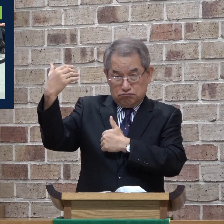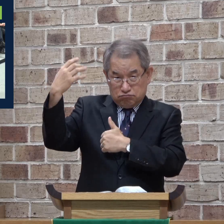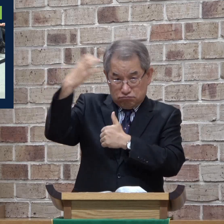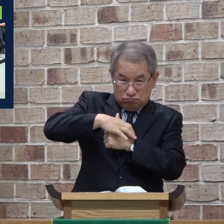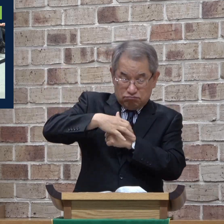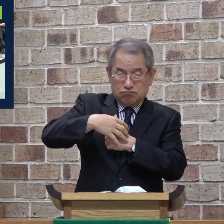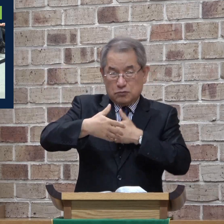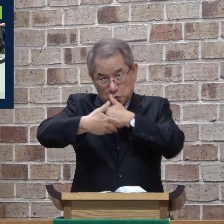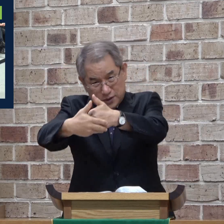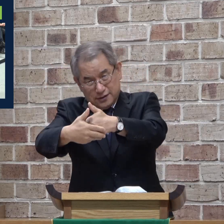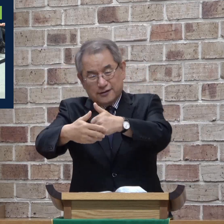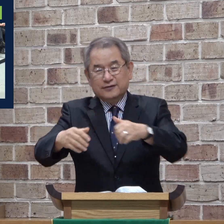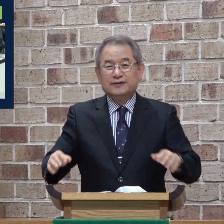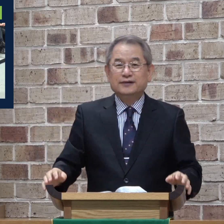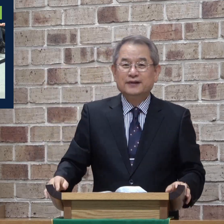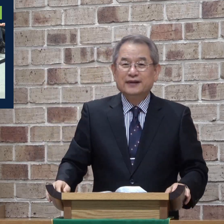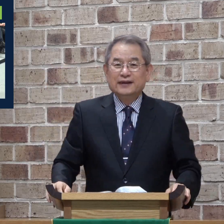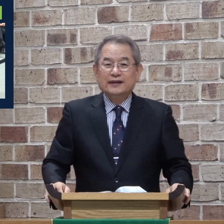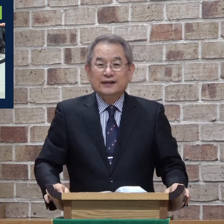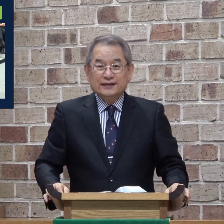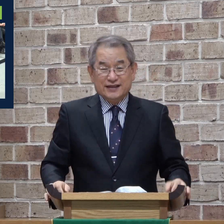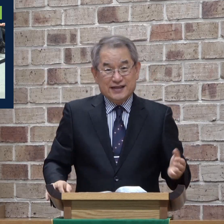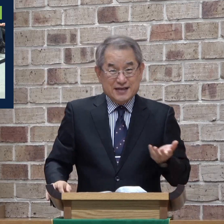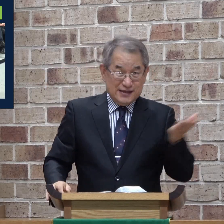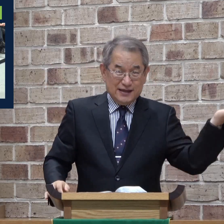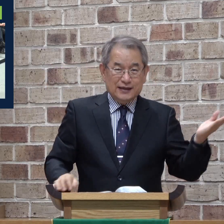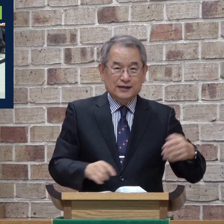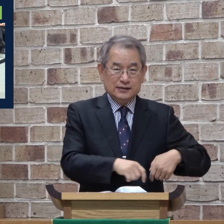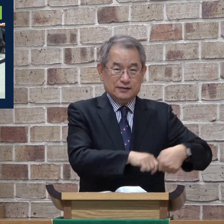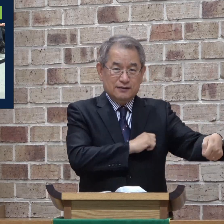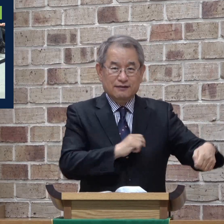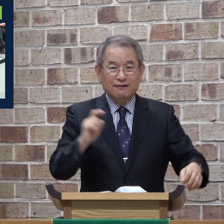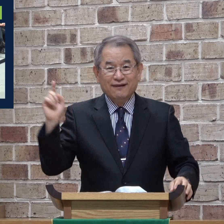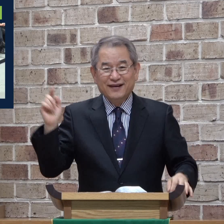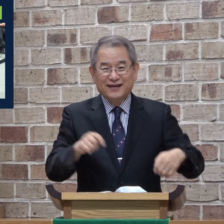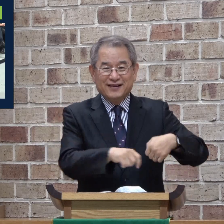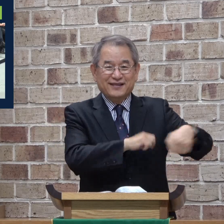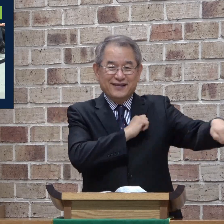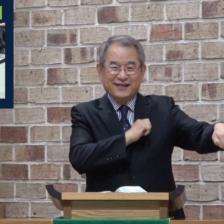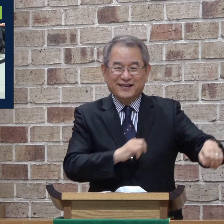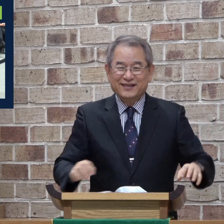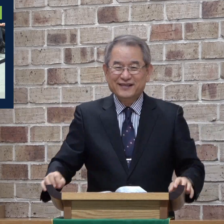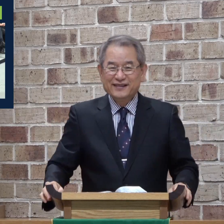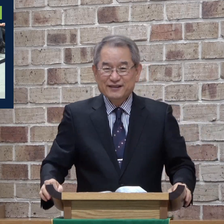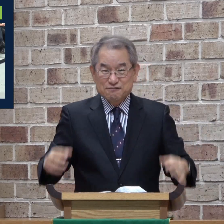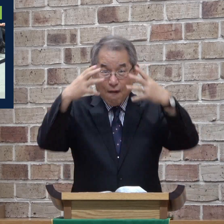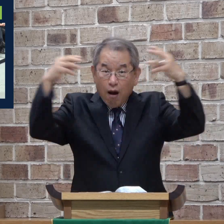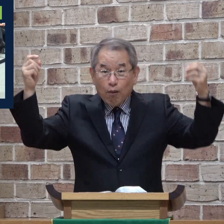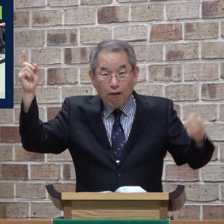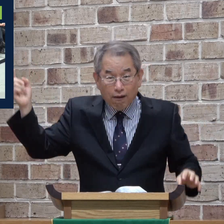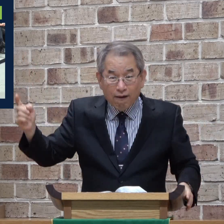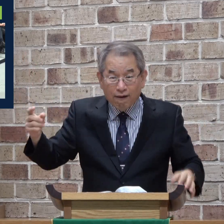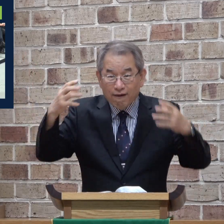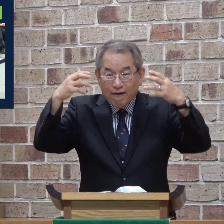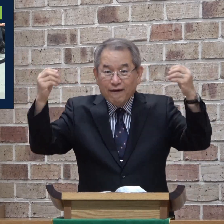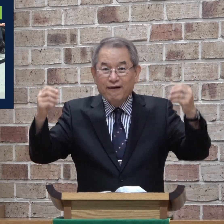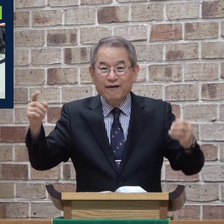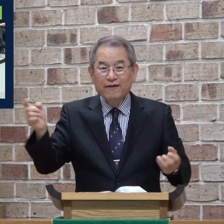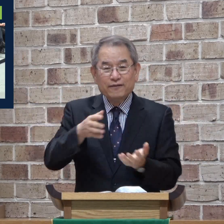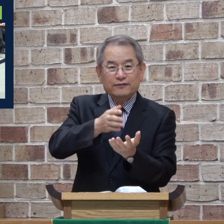보냈습니다. 그리고는 이제 졸업식장에서 그 양식으로 줬던 그 양식을 다